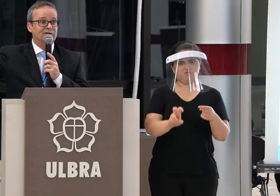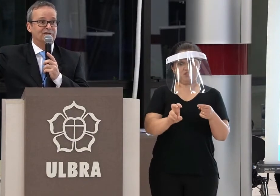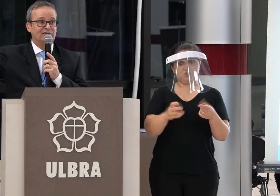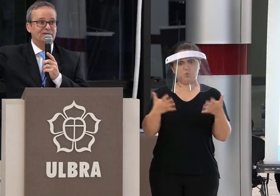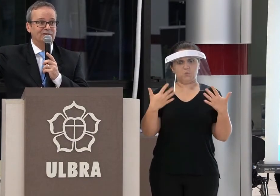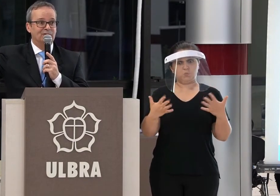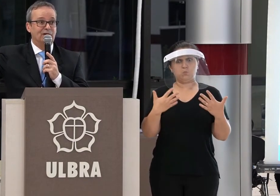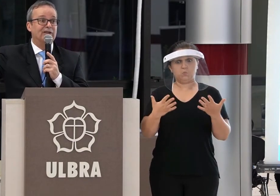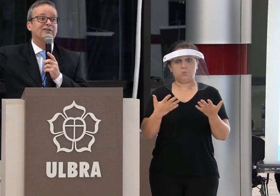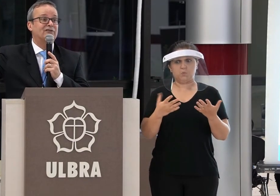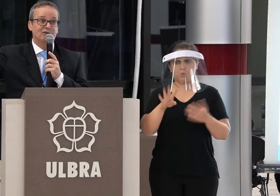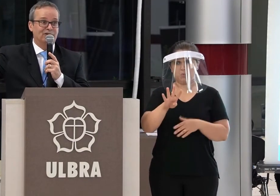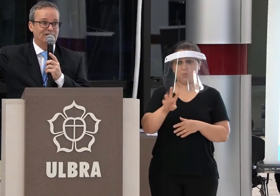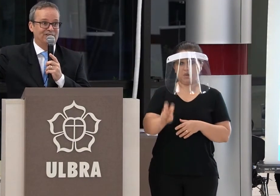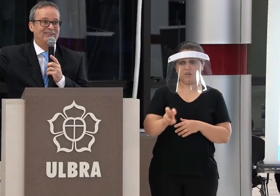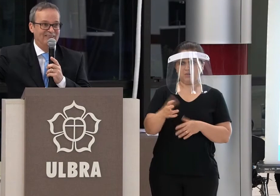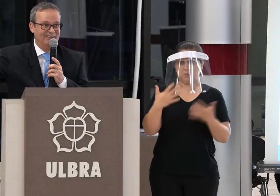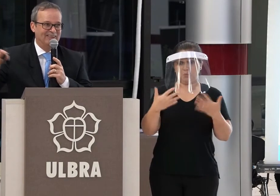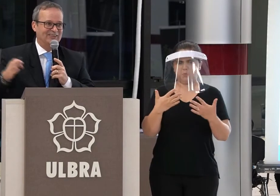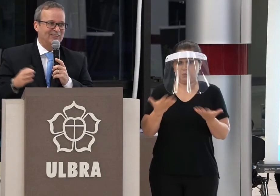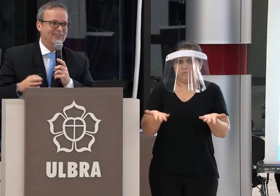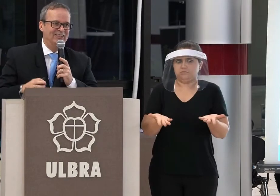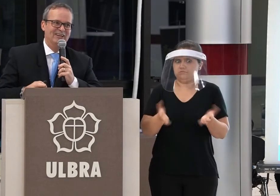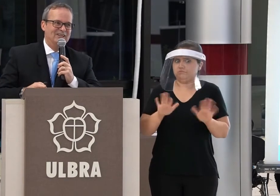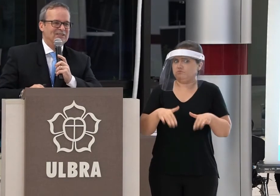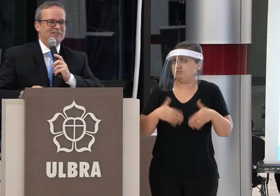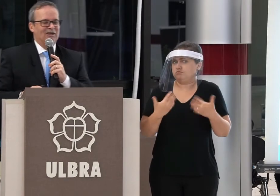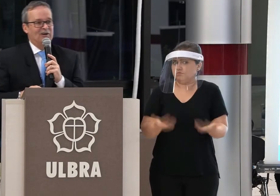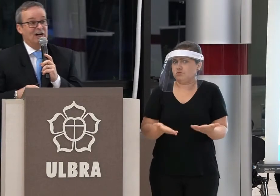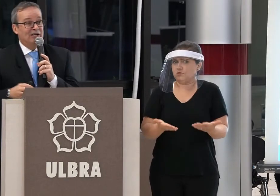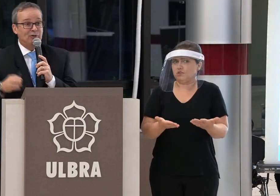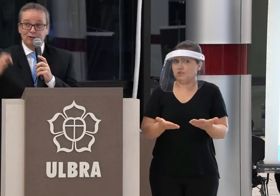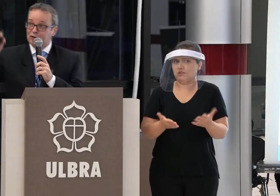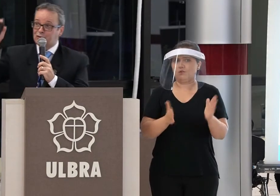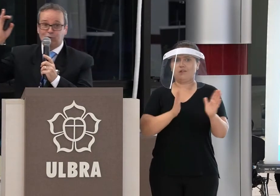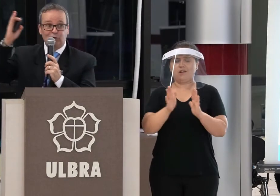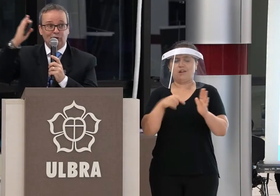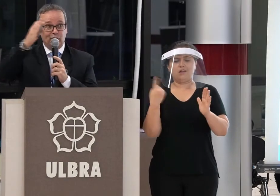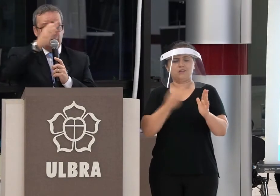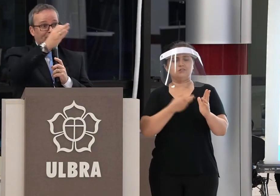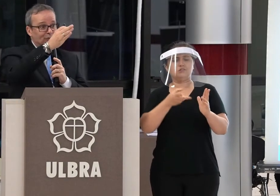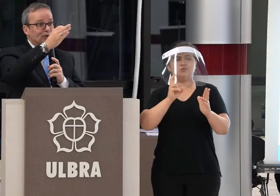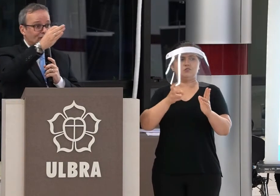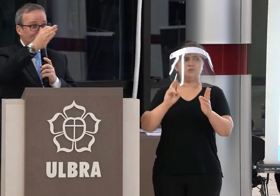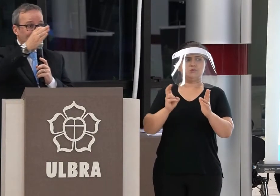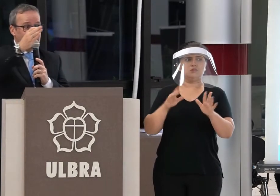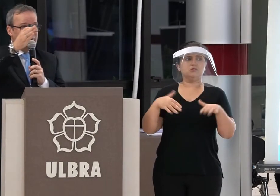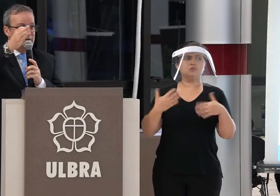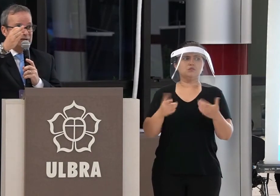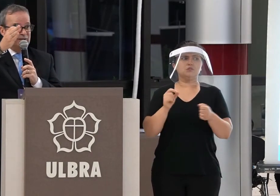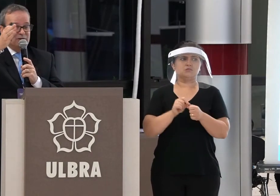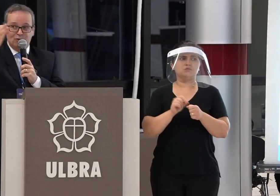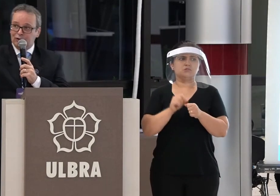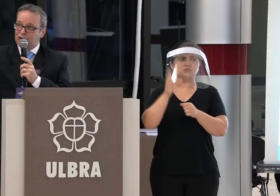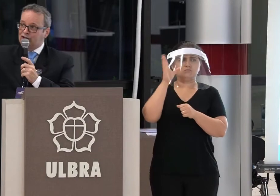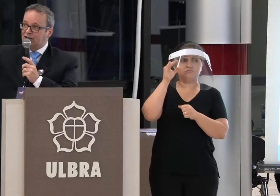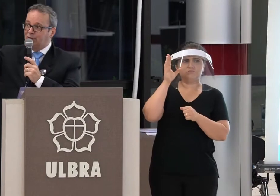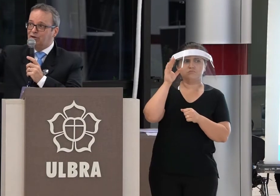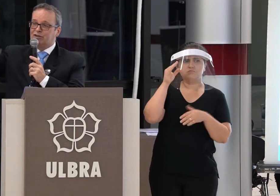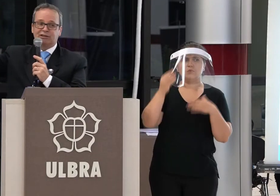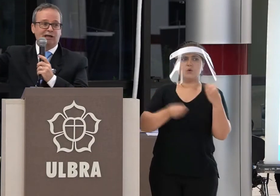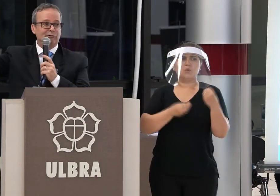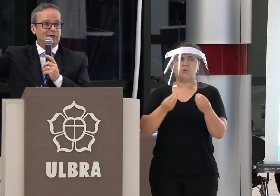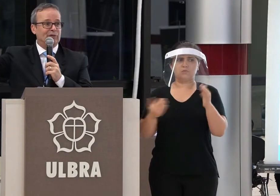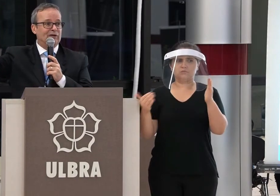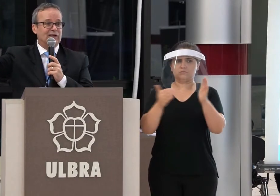graus, 45 graus. Né? Então, aí quando fazendo monitoramento, né? Quando nós chegamos